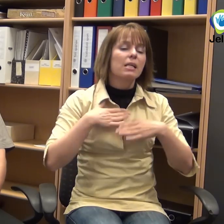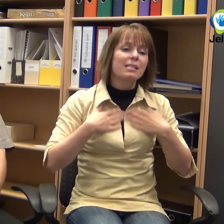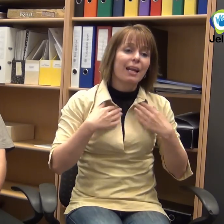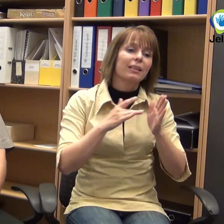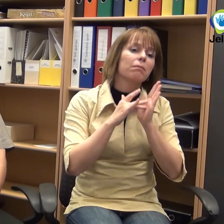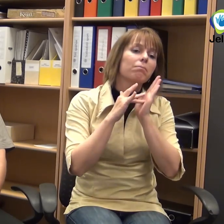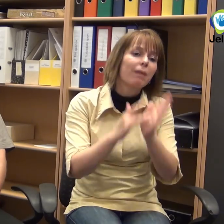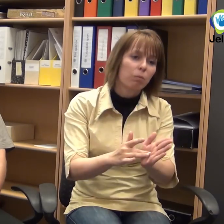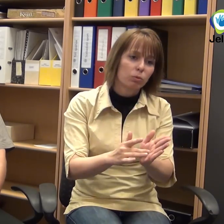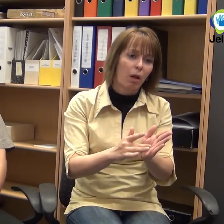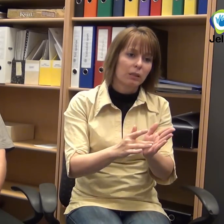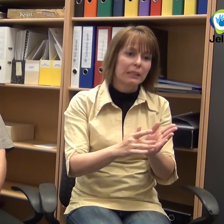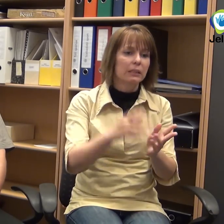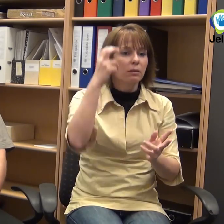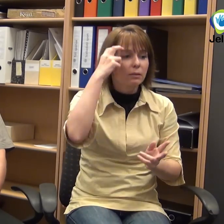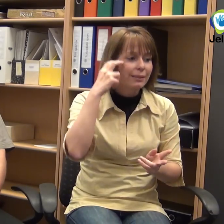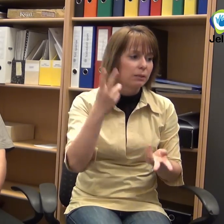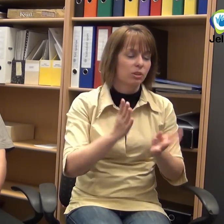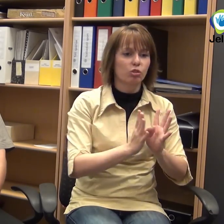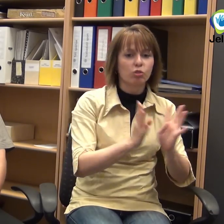Szeretnénk megmutatni nekik a létesítményeket,